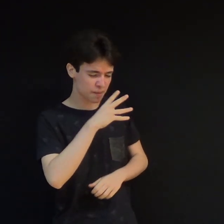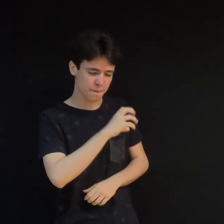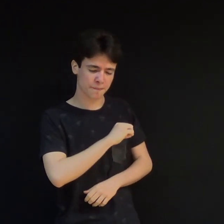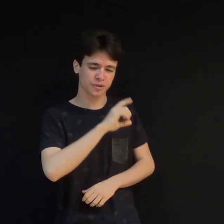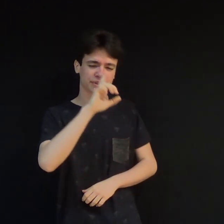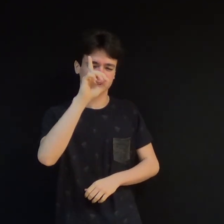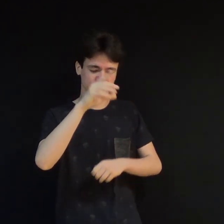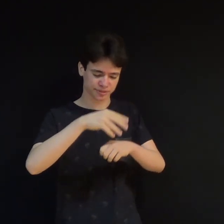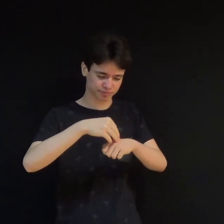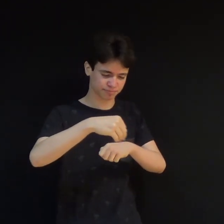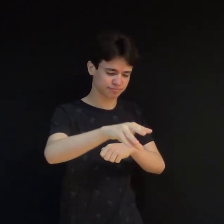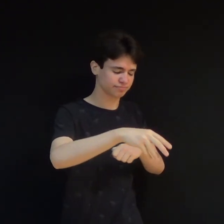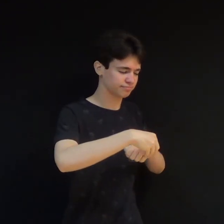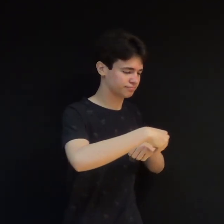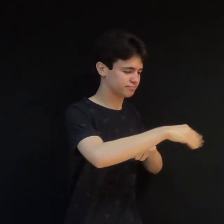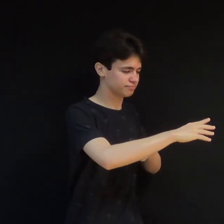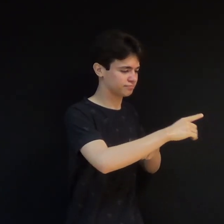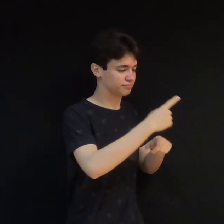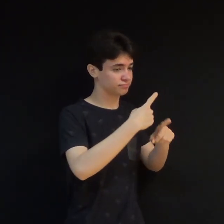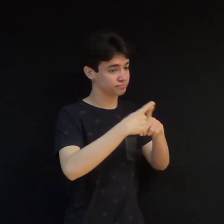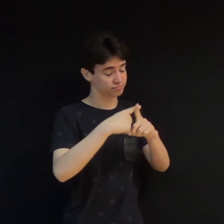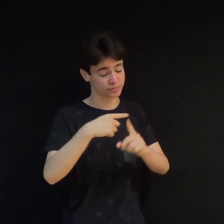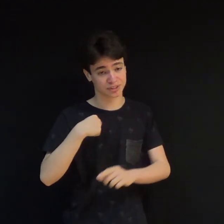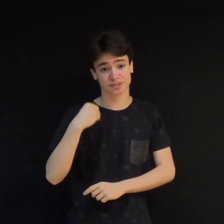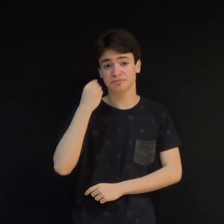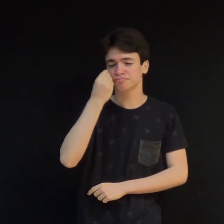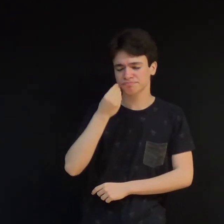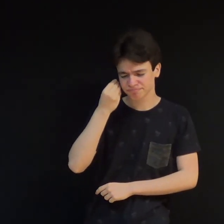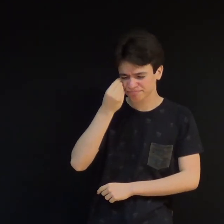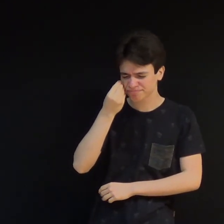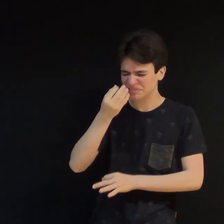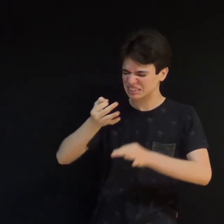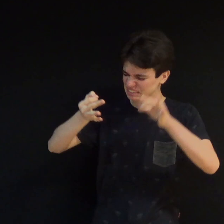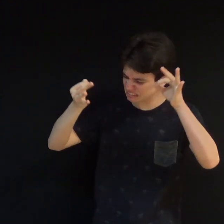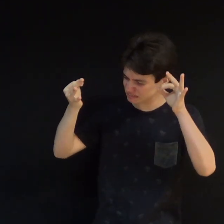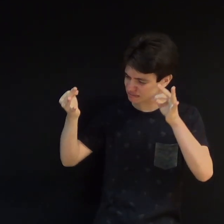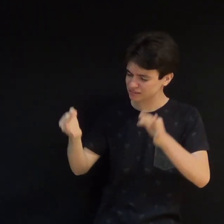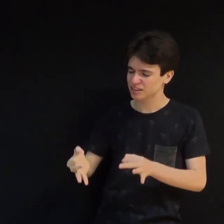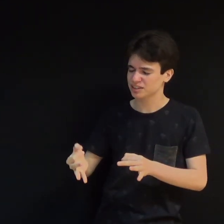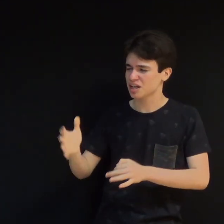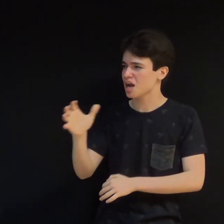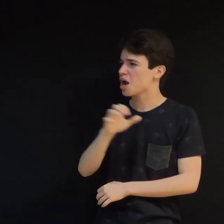pela experiência que vivi e estou certo que o amor de deus às vezes parece loucura